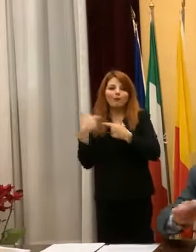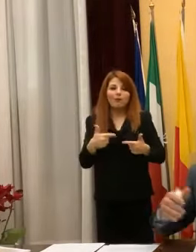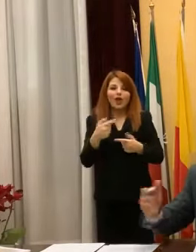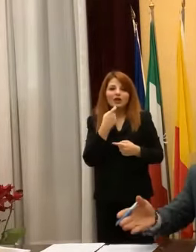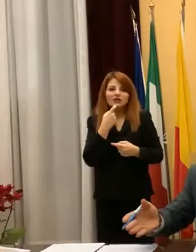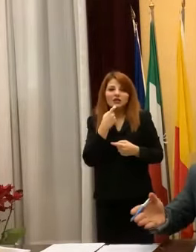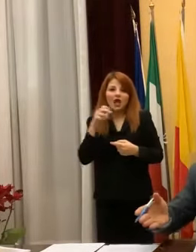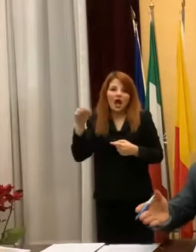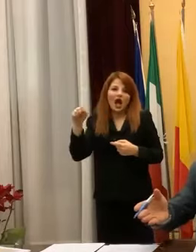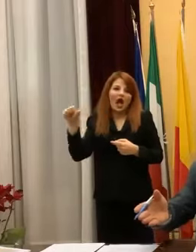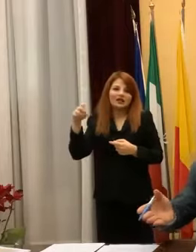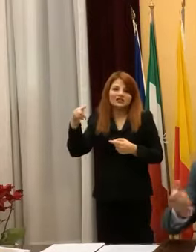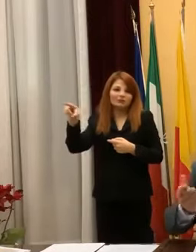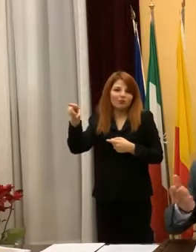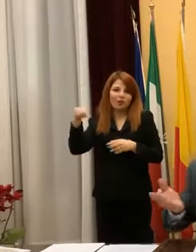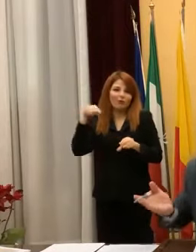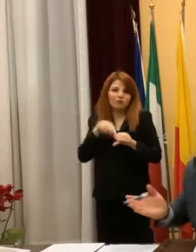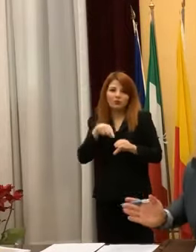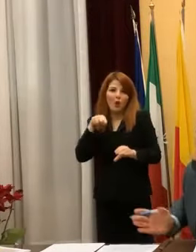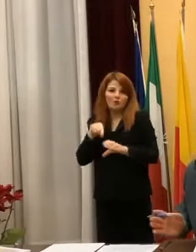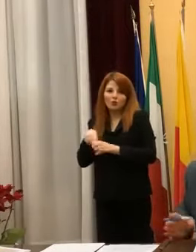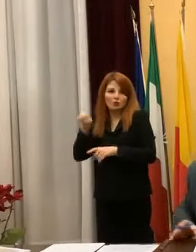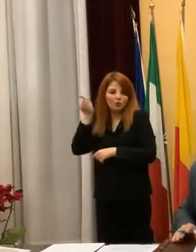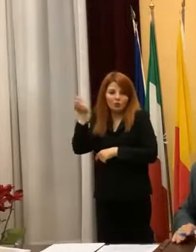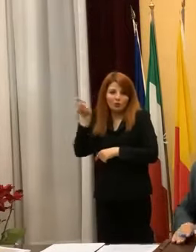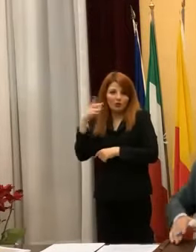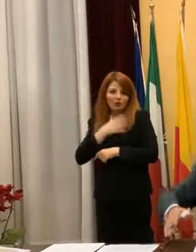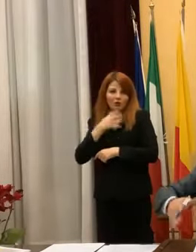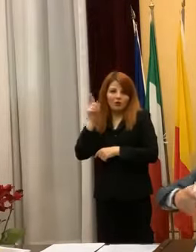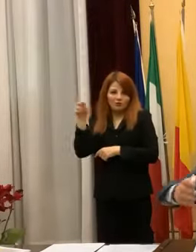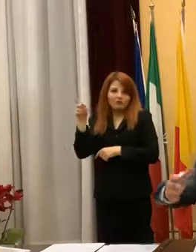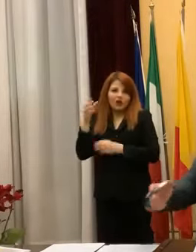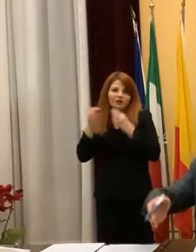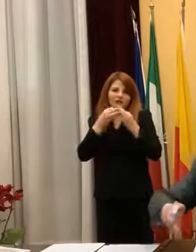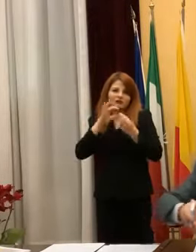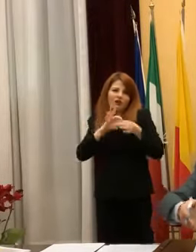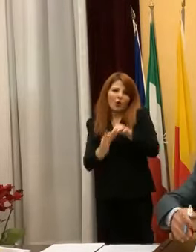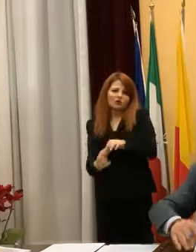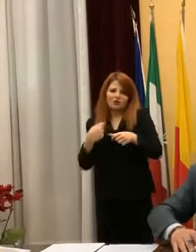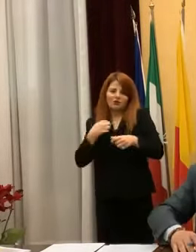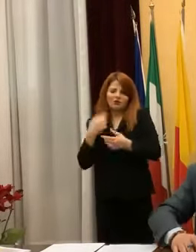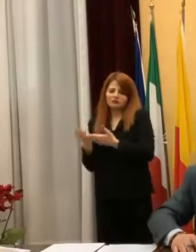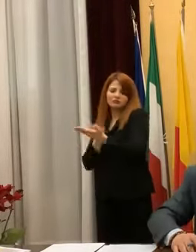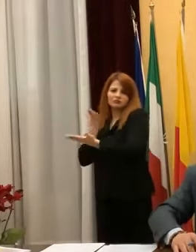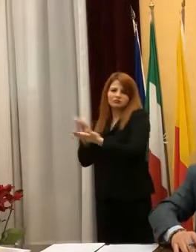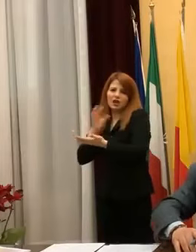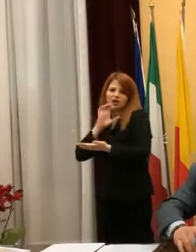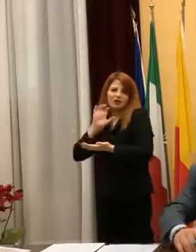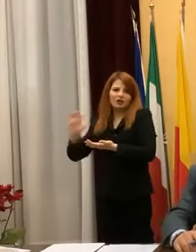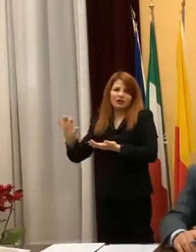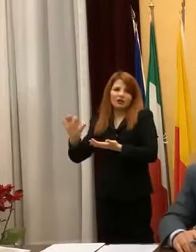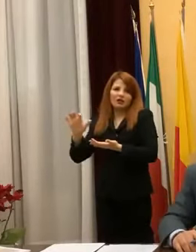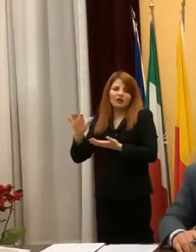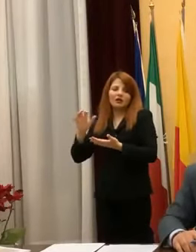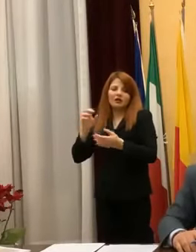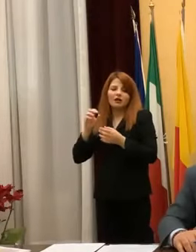che presenteremo e ne abbiamo presentate tante altre. Poi vedremo, proporre cose come vanno,